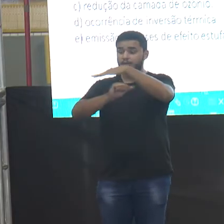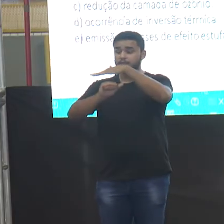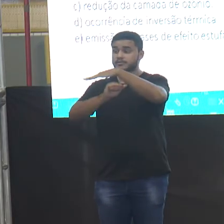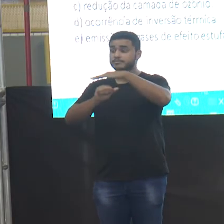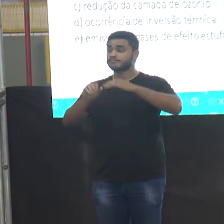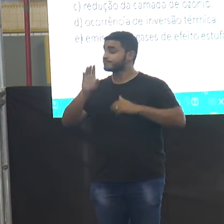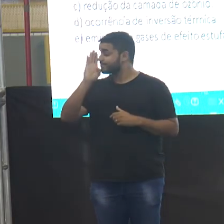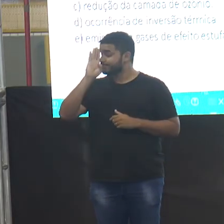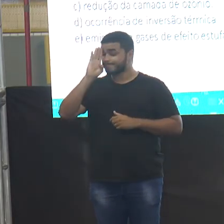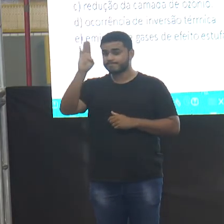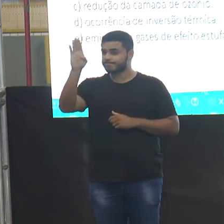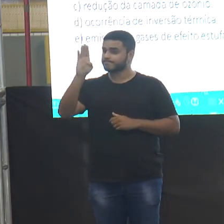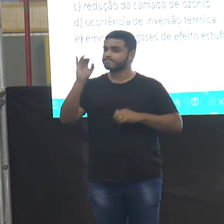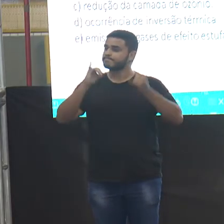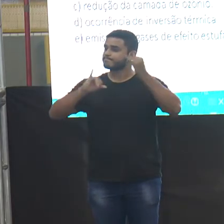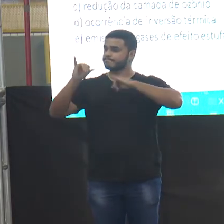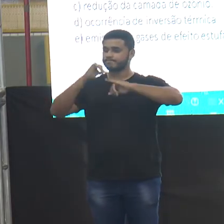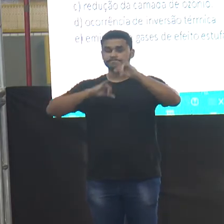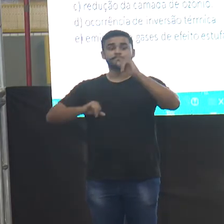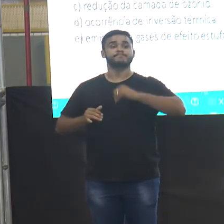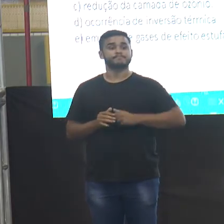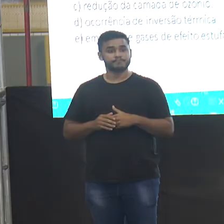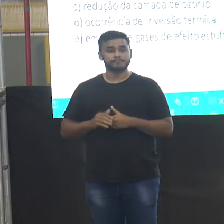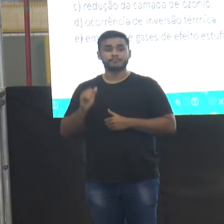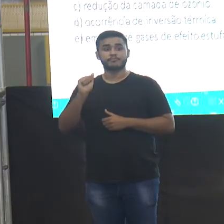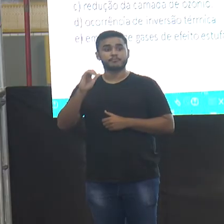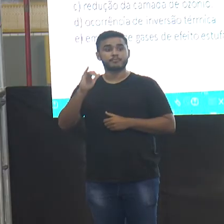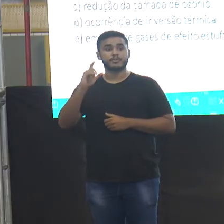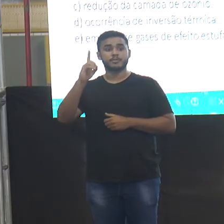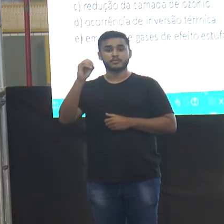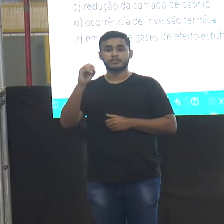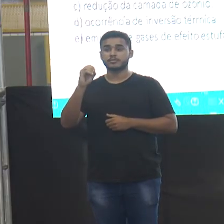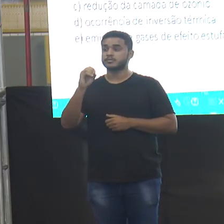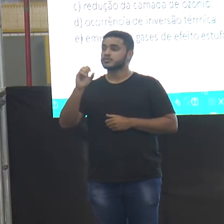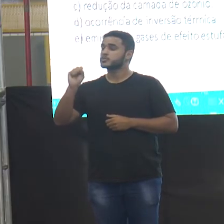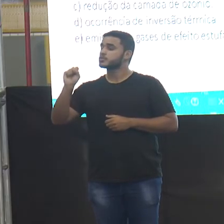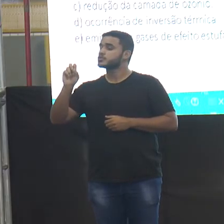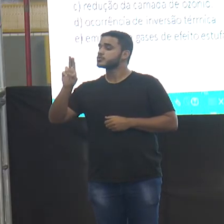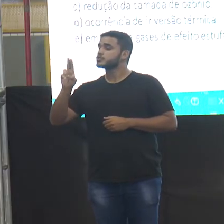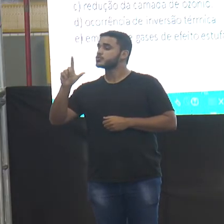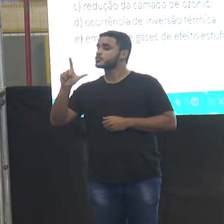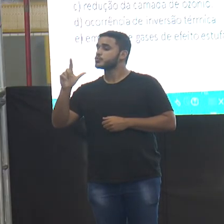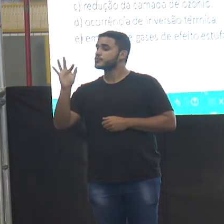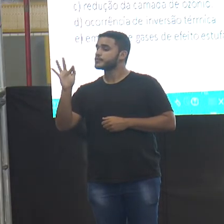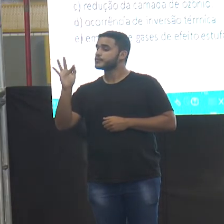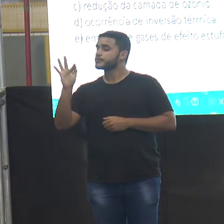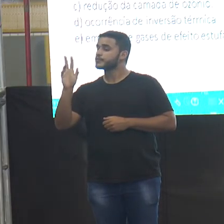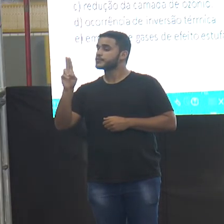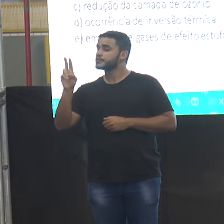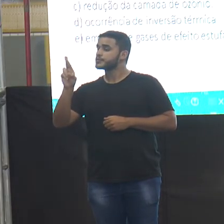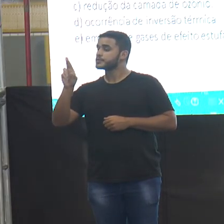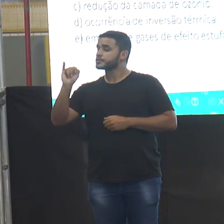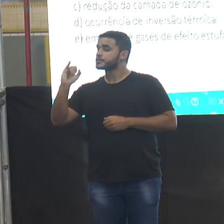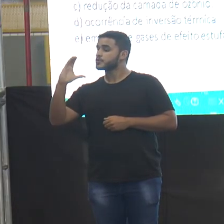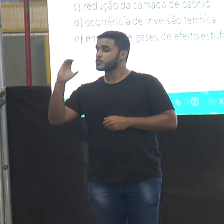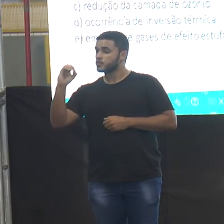importante da química. O ácido mais importante da química é o ácido sulfúrico, que é o